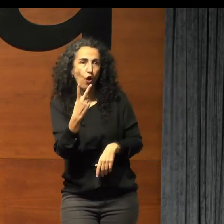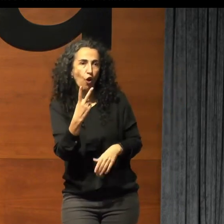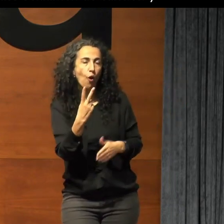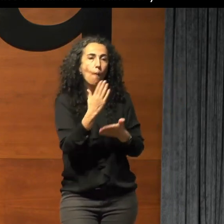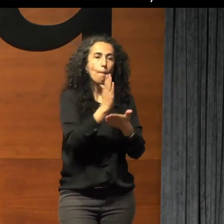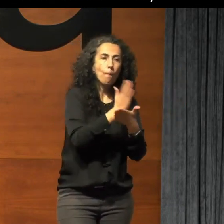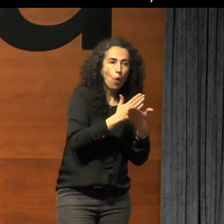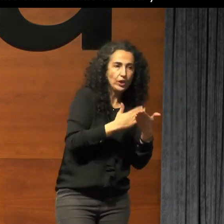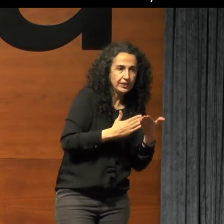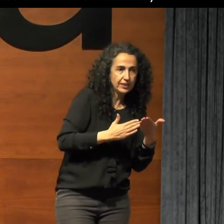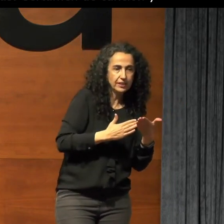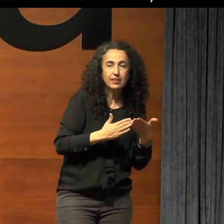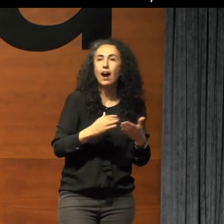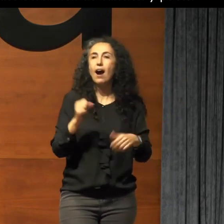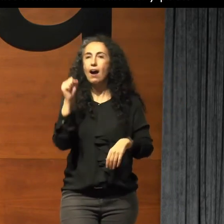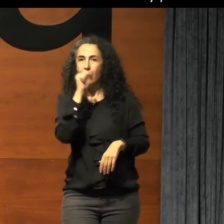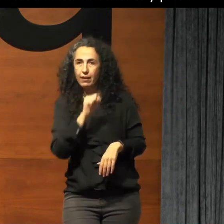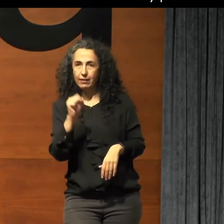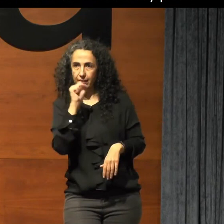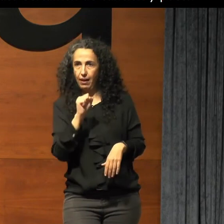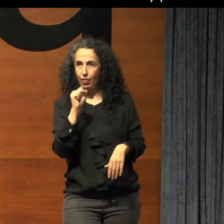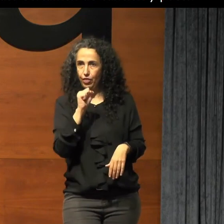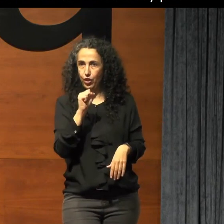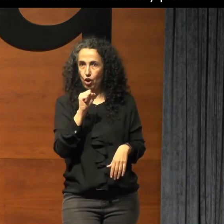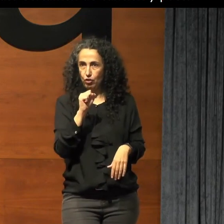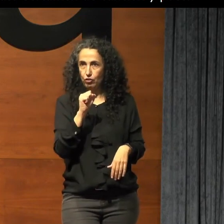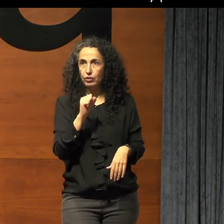Entonces contaba con 2 categorías, poesía y canción.